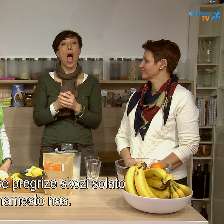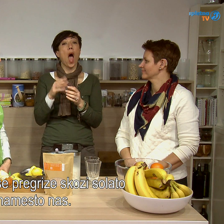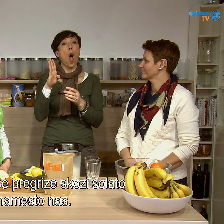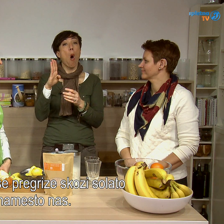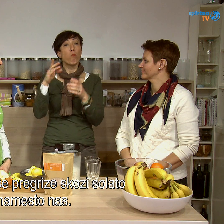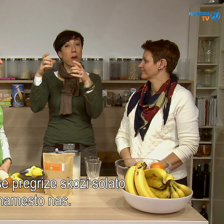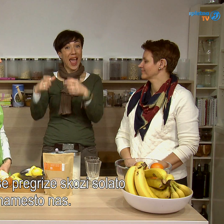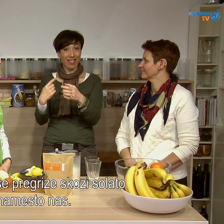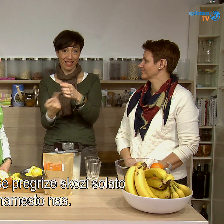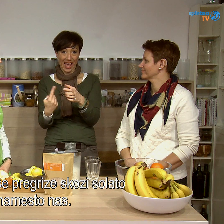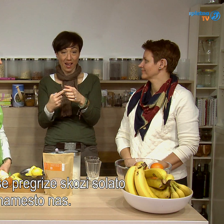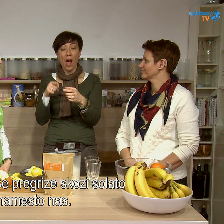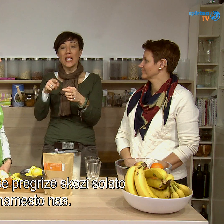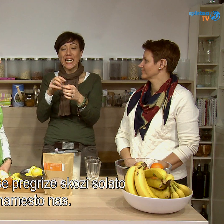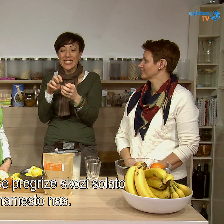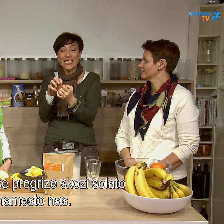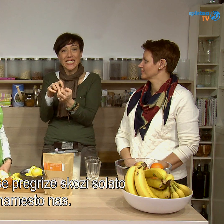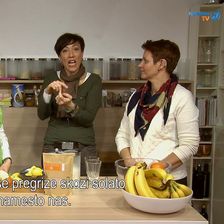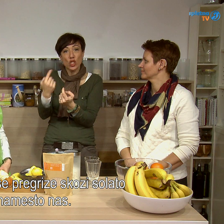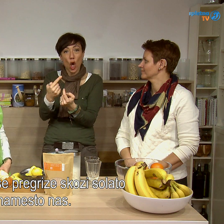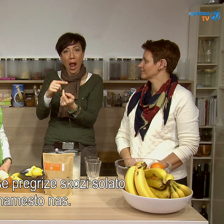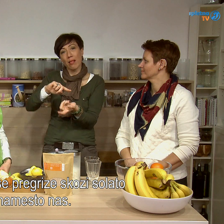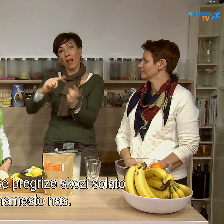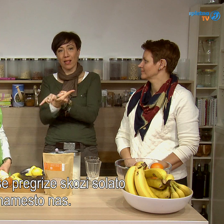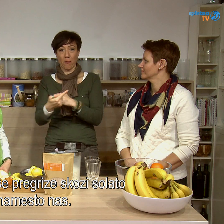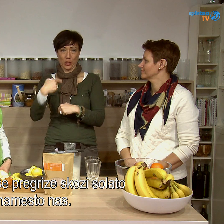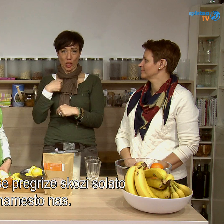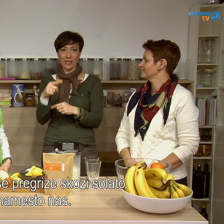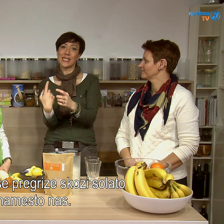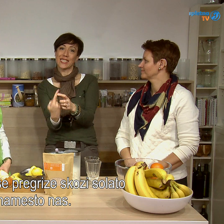Blender se pregrize skozi solato namesto nas.